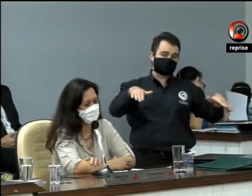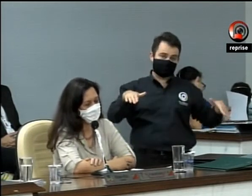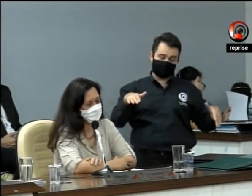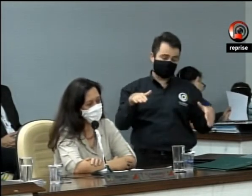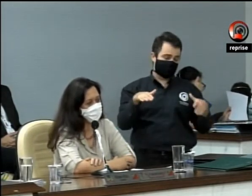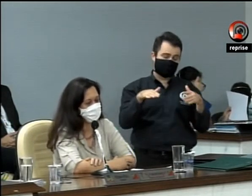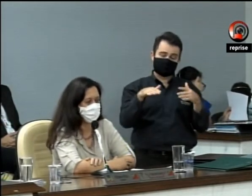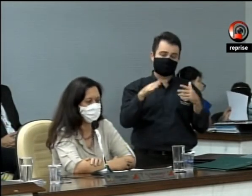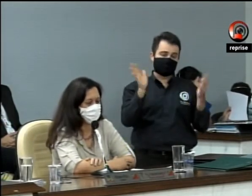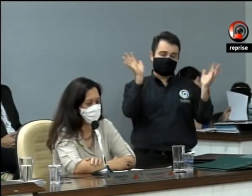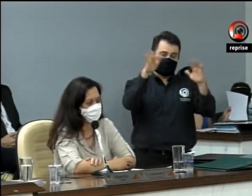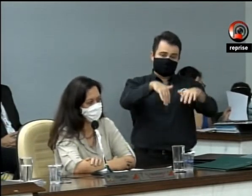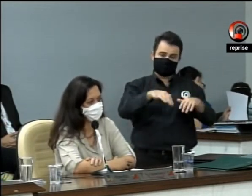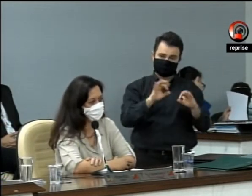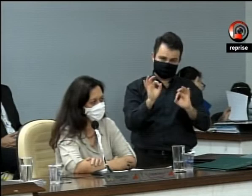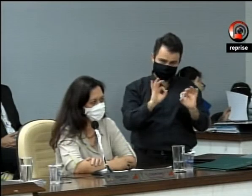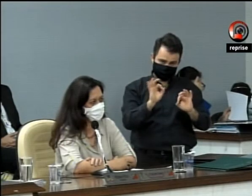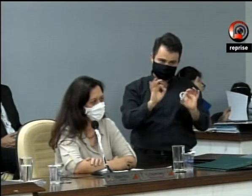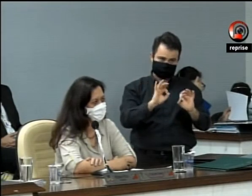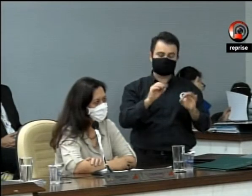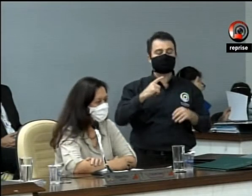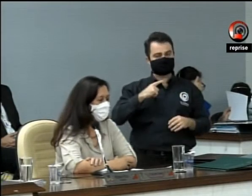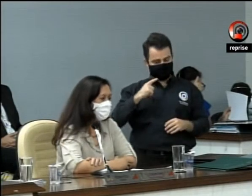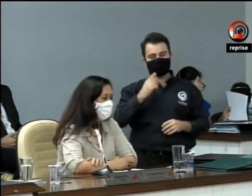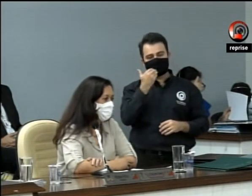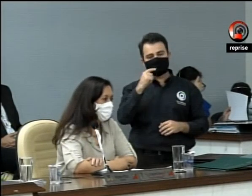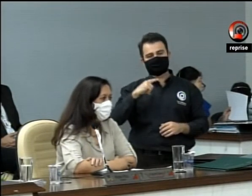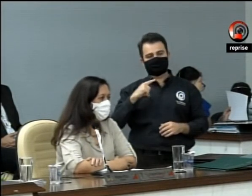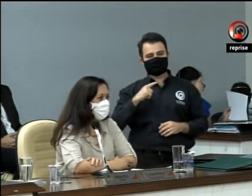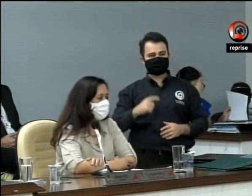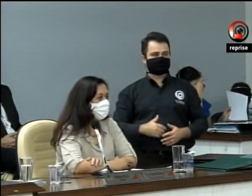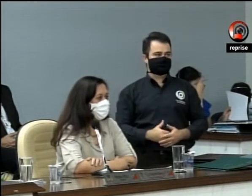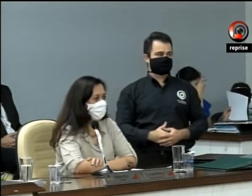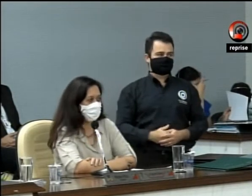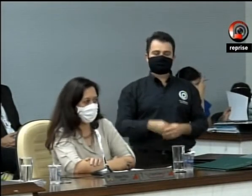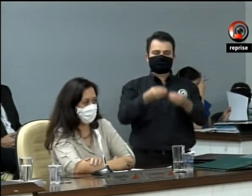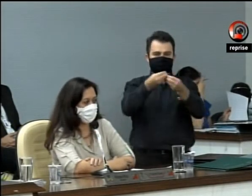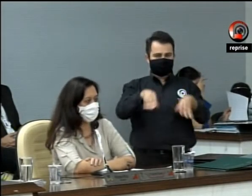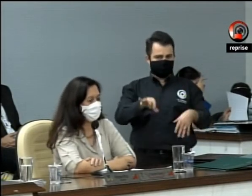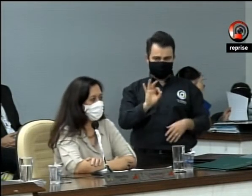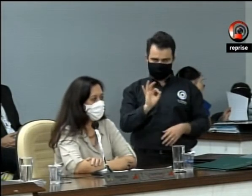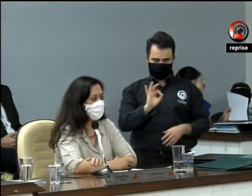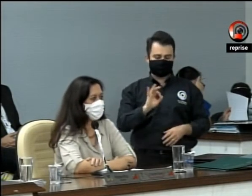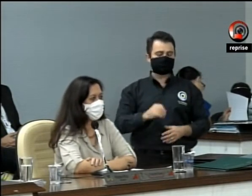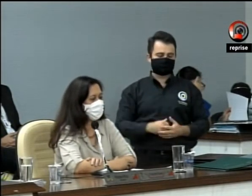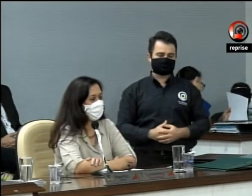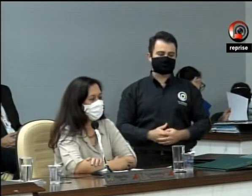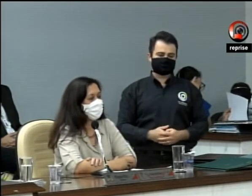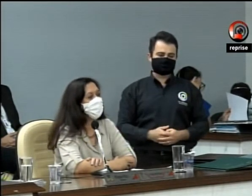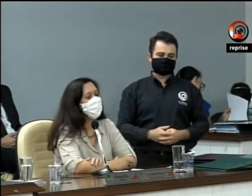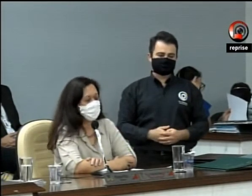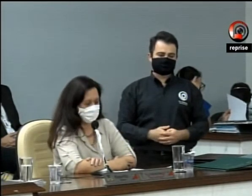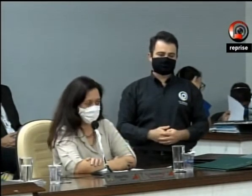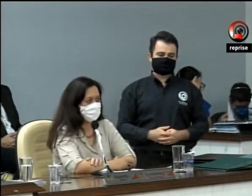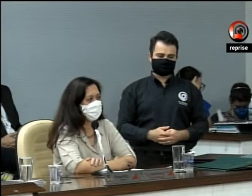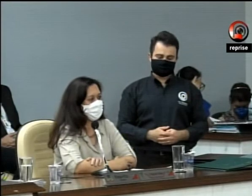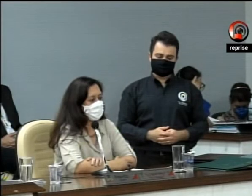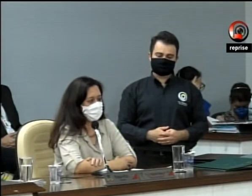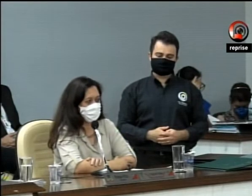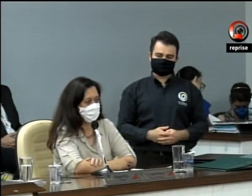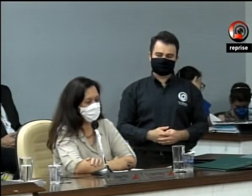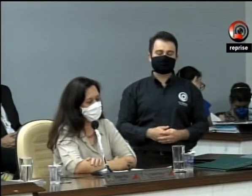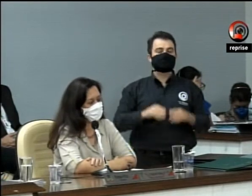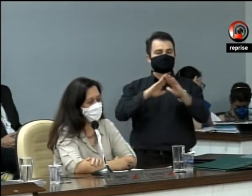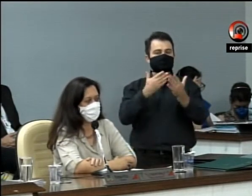houve sim, mas sem prejuízo. Não terá prejuízo, terá Terá preparadora de alimentos em todas as escolas?